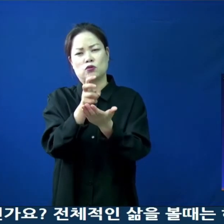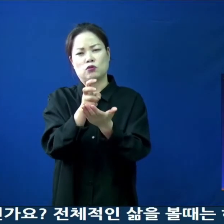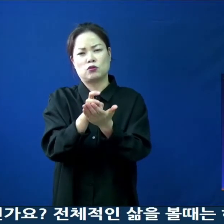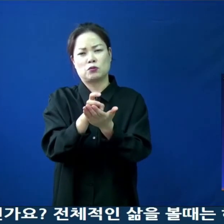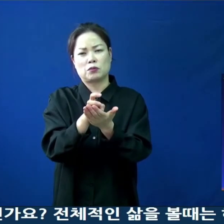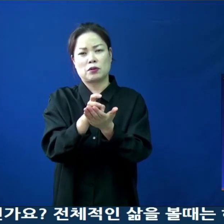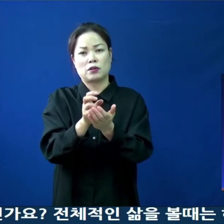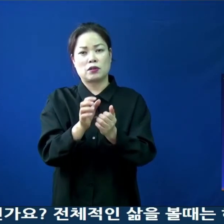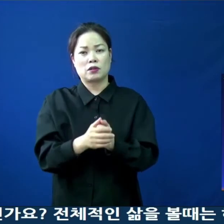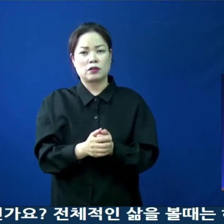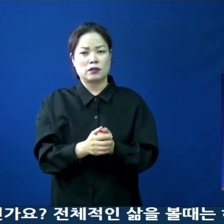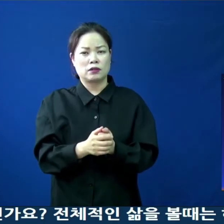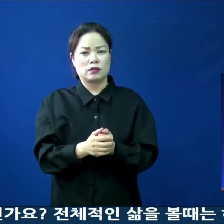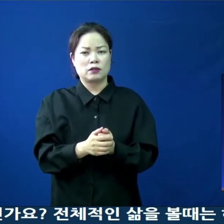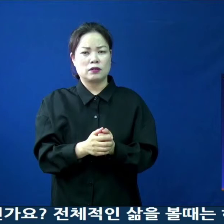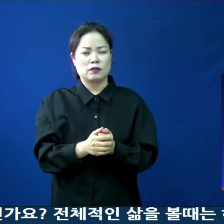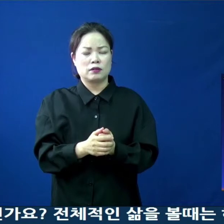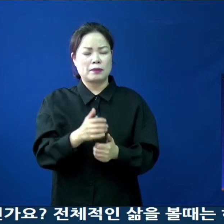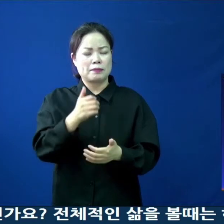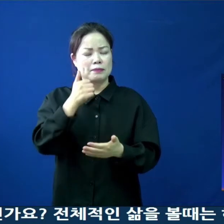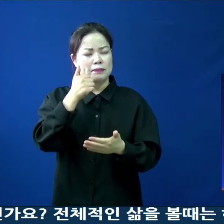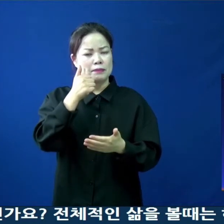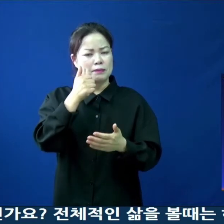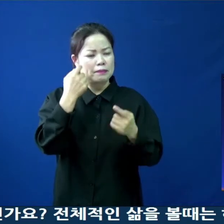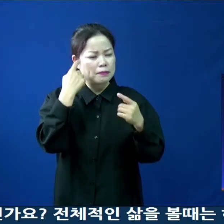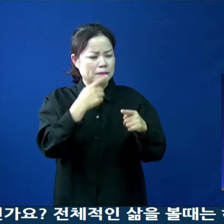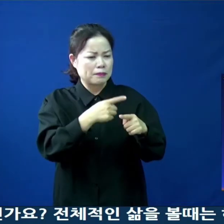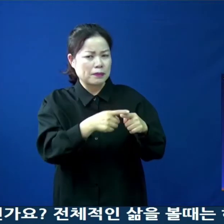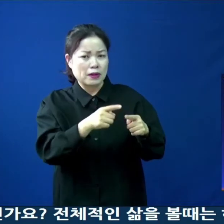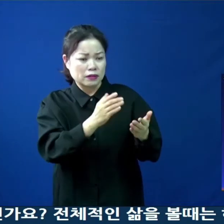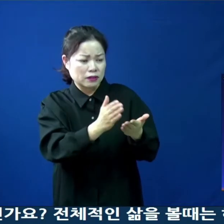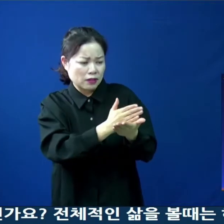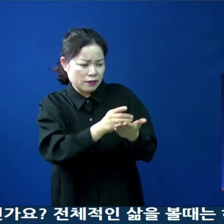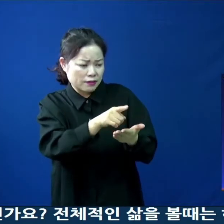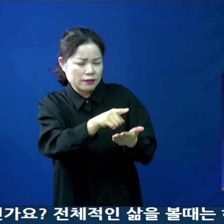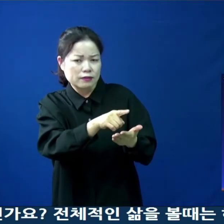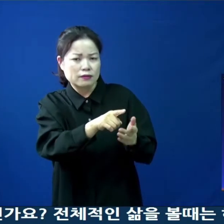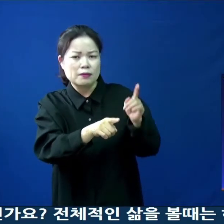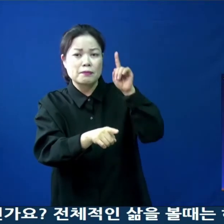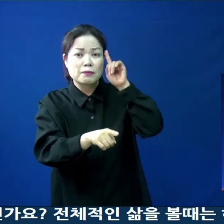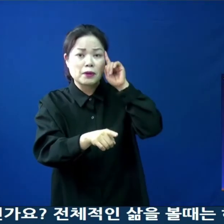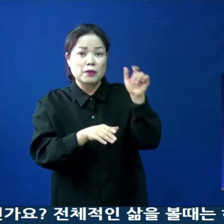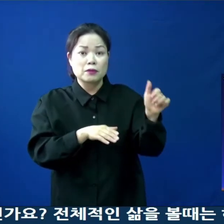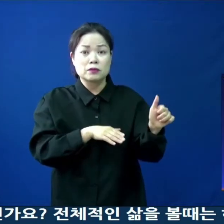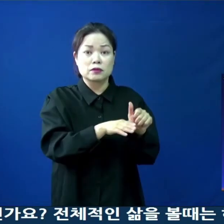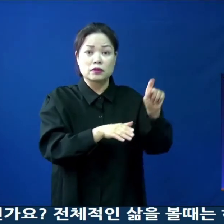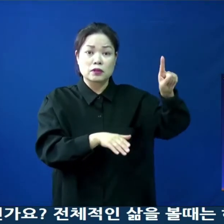따라서 판단을 받는다면 그는 100% 사형입니다. 100% 사형이에요.